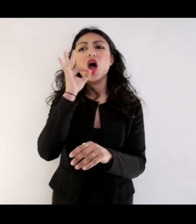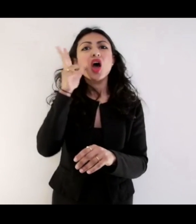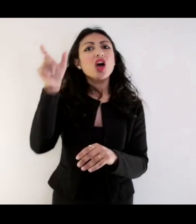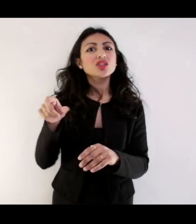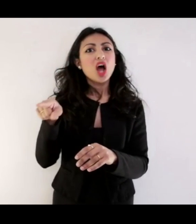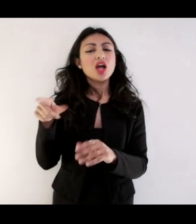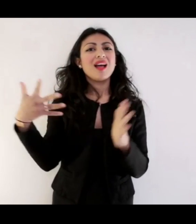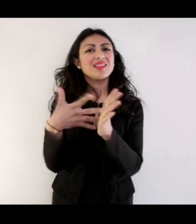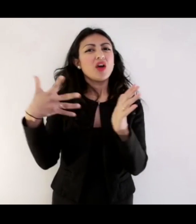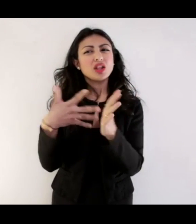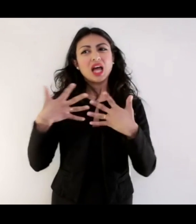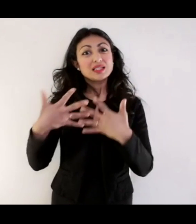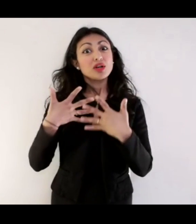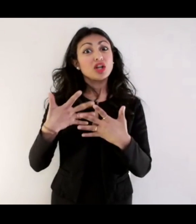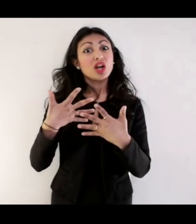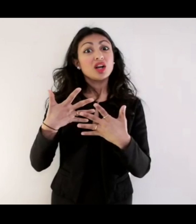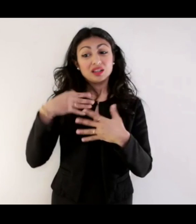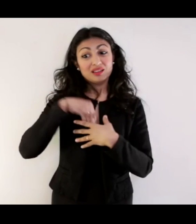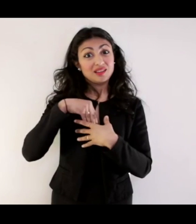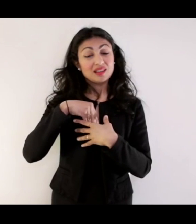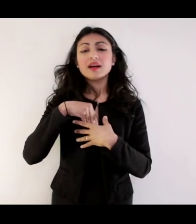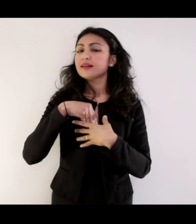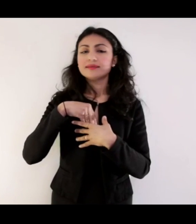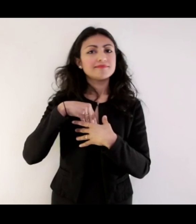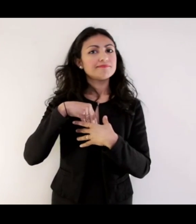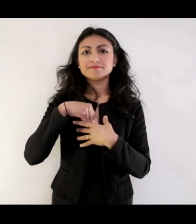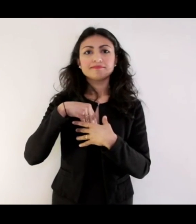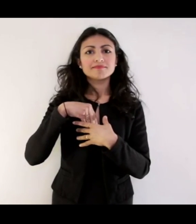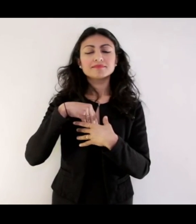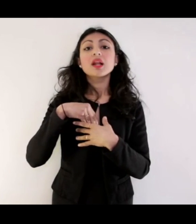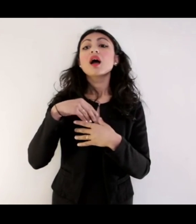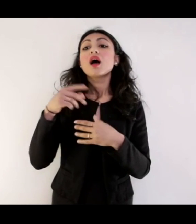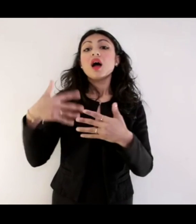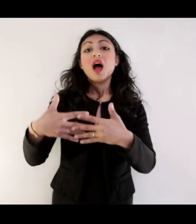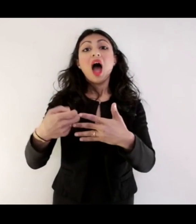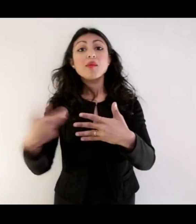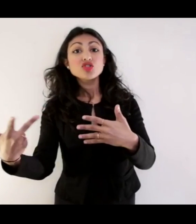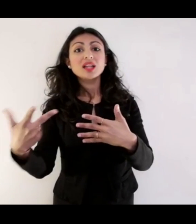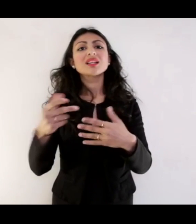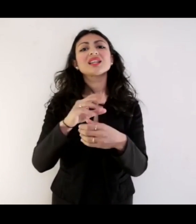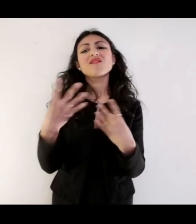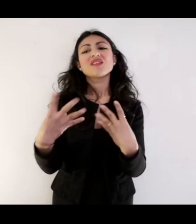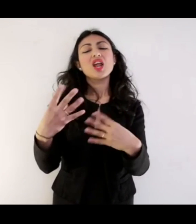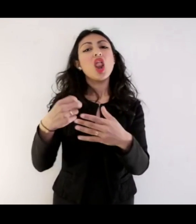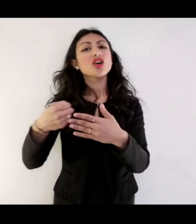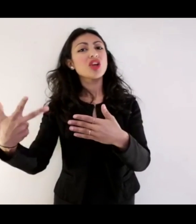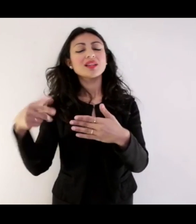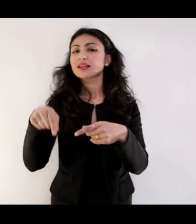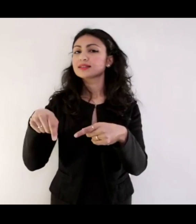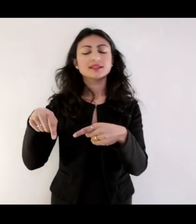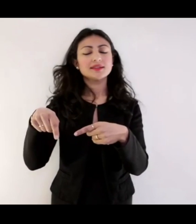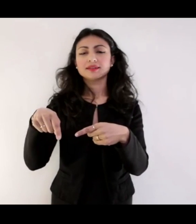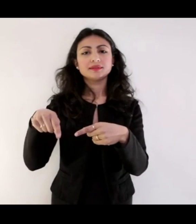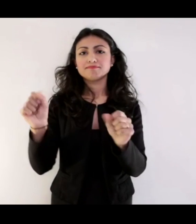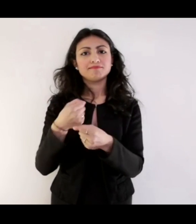sintomi respiratori e ha un Covid-19, a maggior ragione non si fa amniocentesi e villocentesi, si